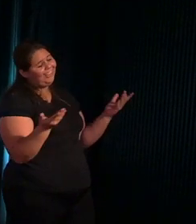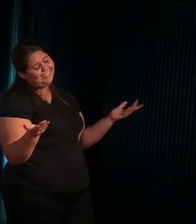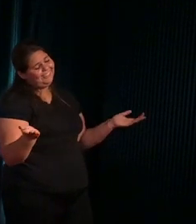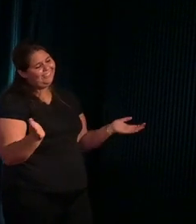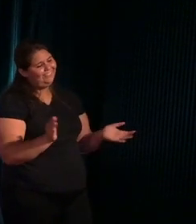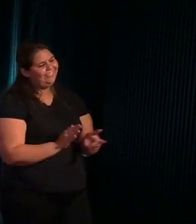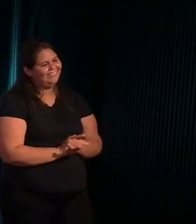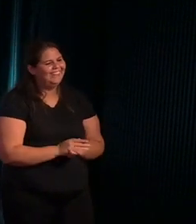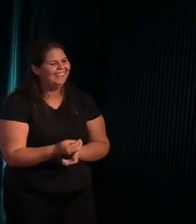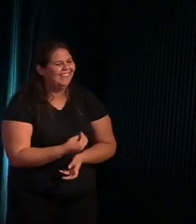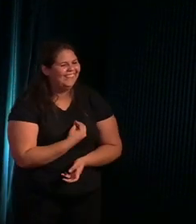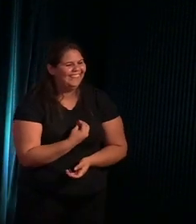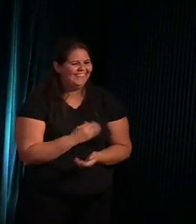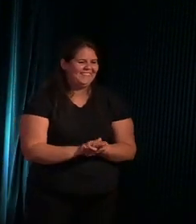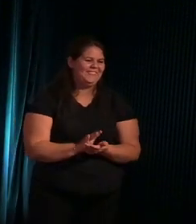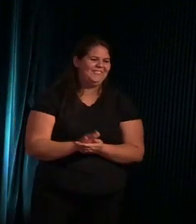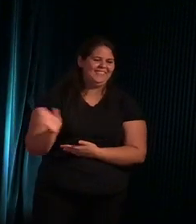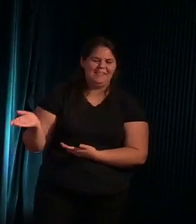Obrigada.